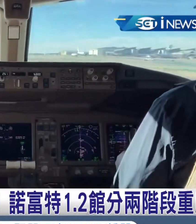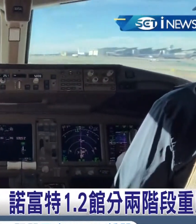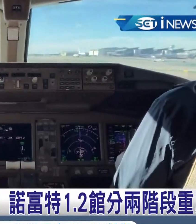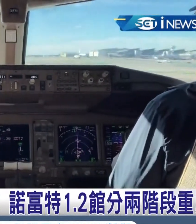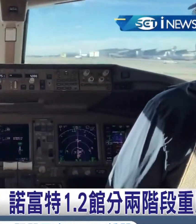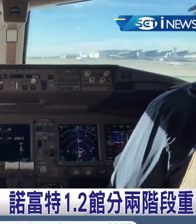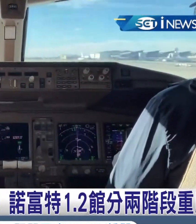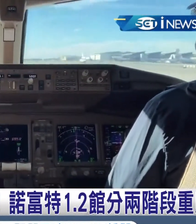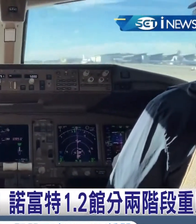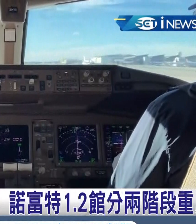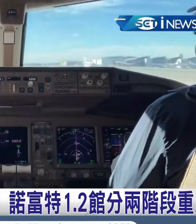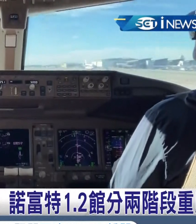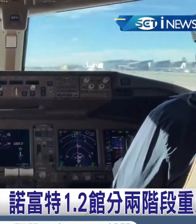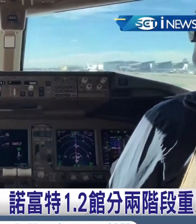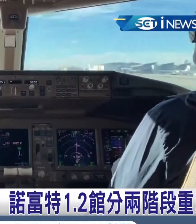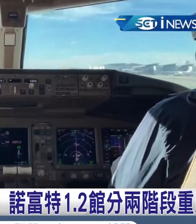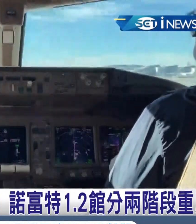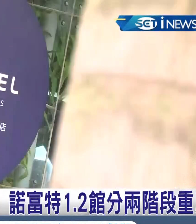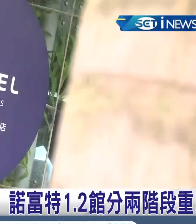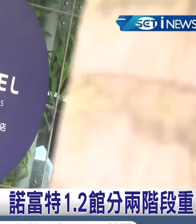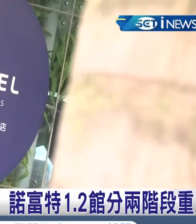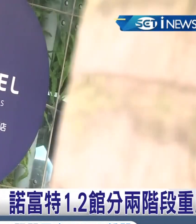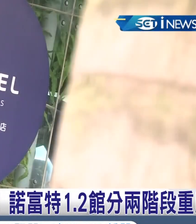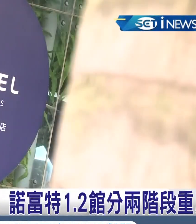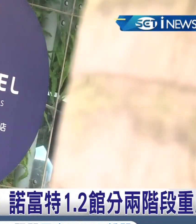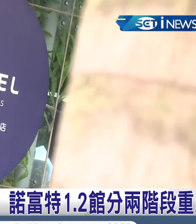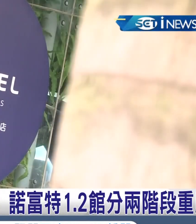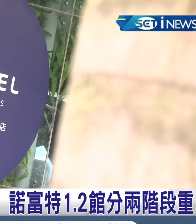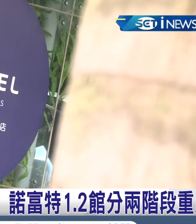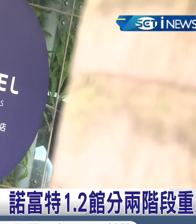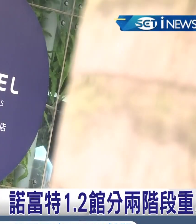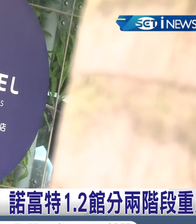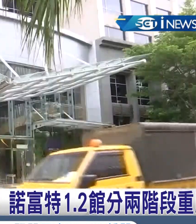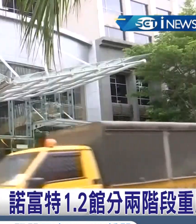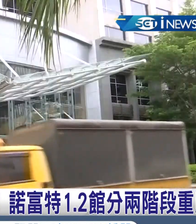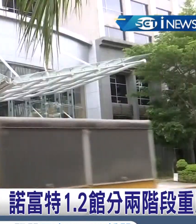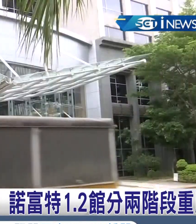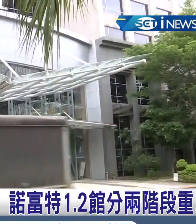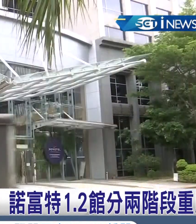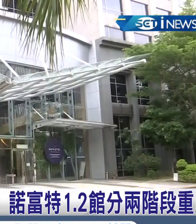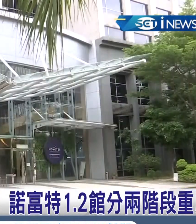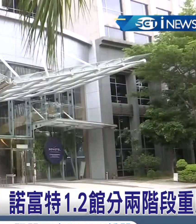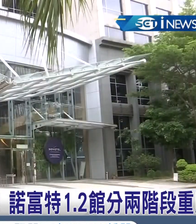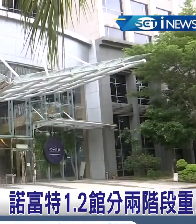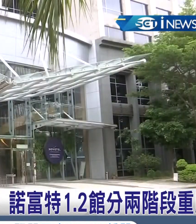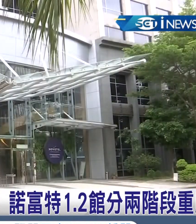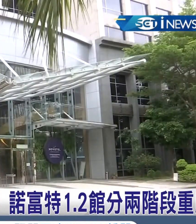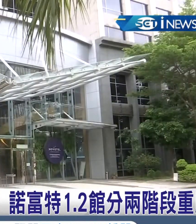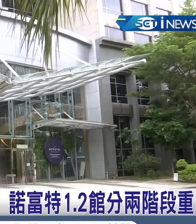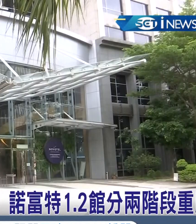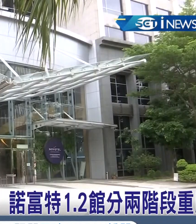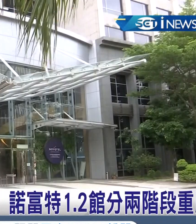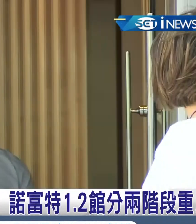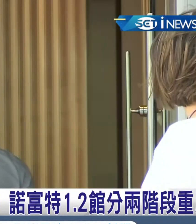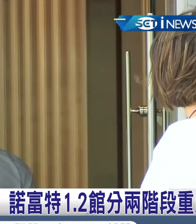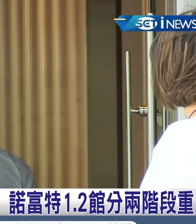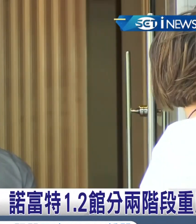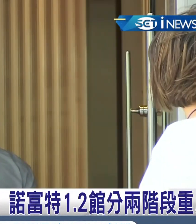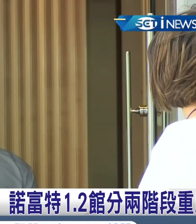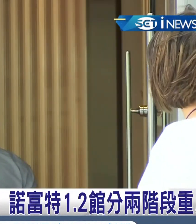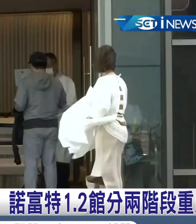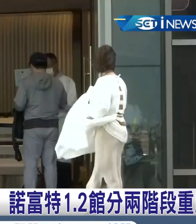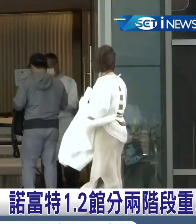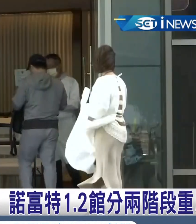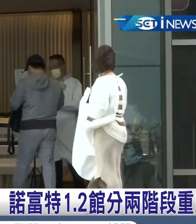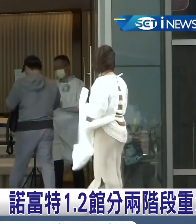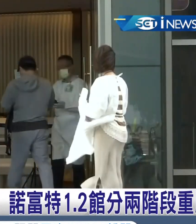经历过防疫破口风暴后，诺富特饭店已经成为华航机组员专属的防疫旅馆，未来所有人都要在这里